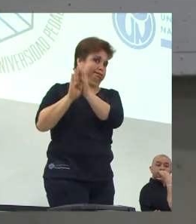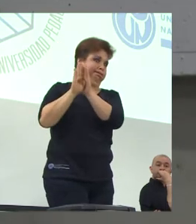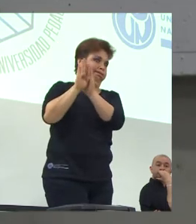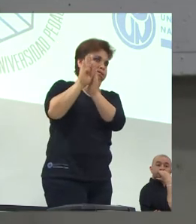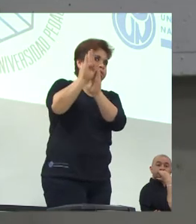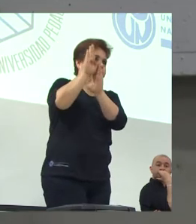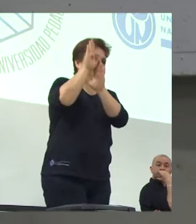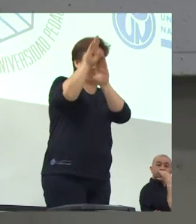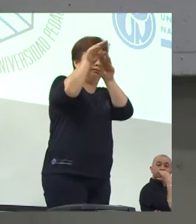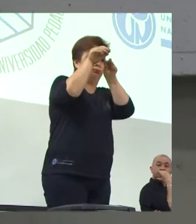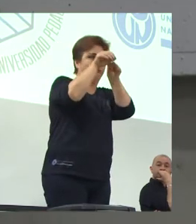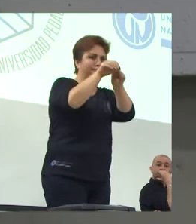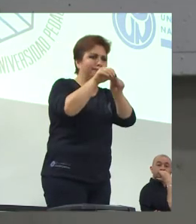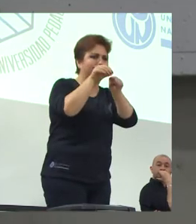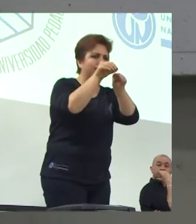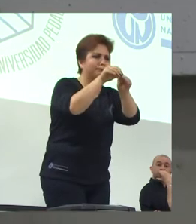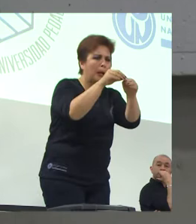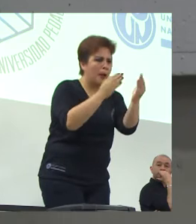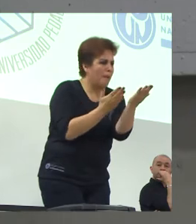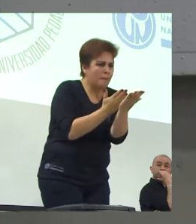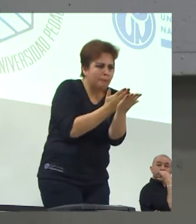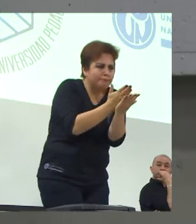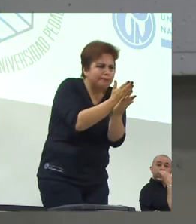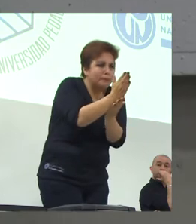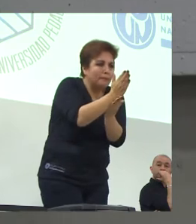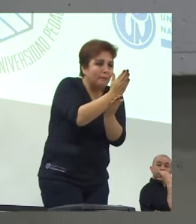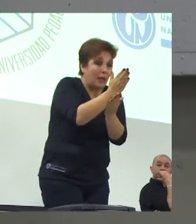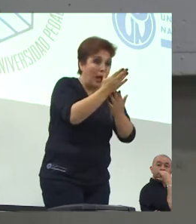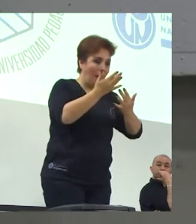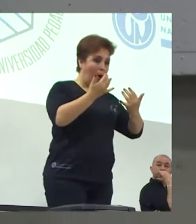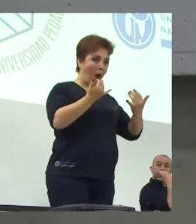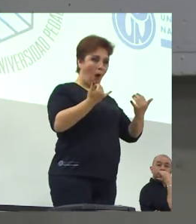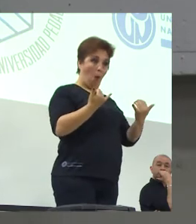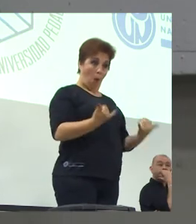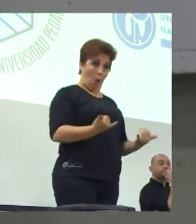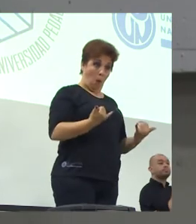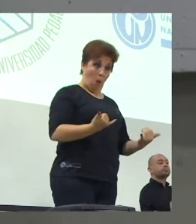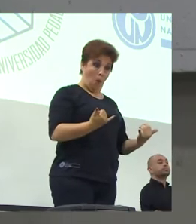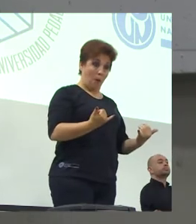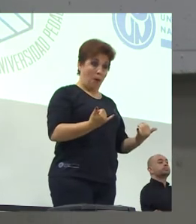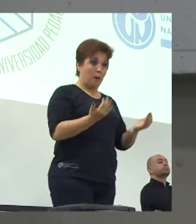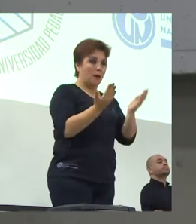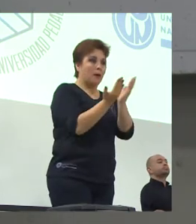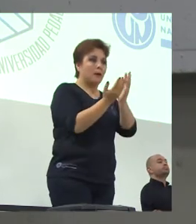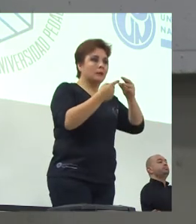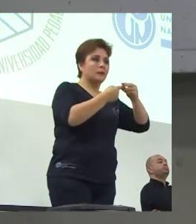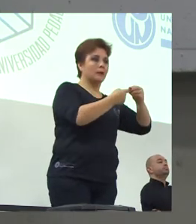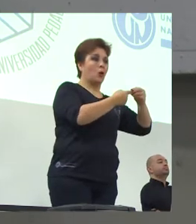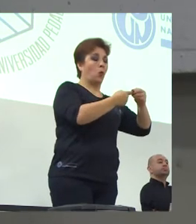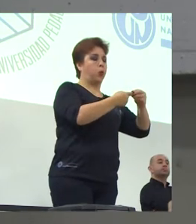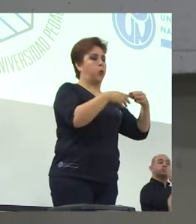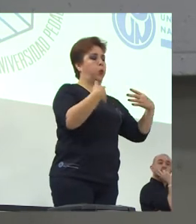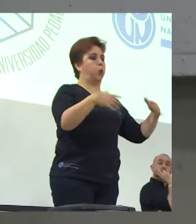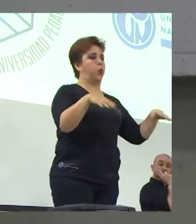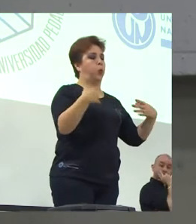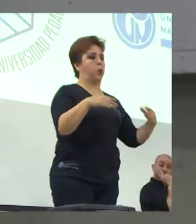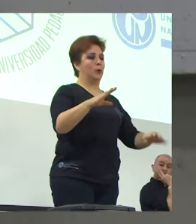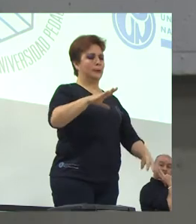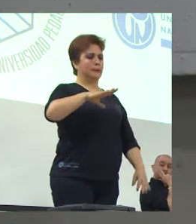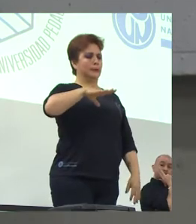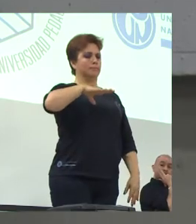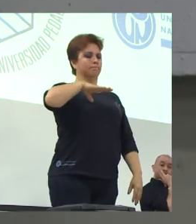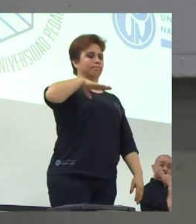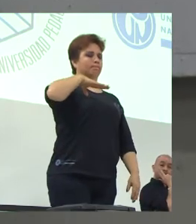de formación que hoy por hoy se constituye un motivo de orgullo y